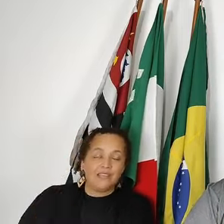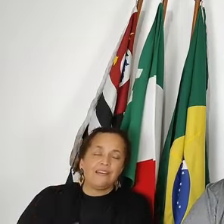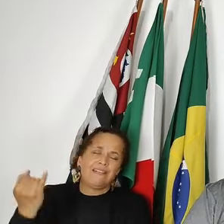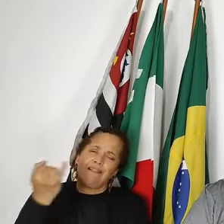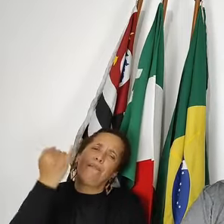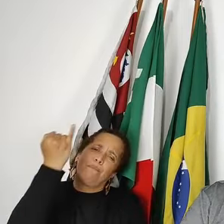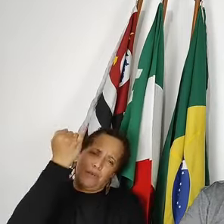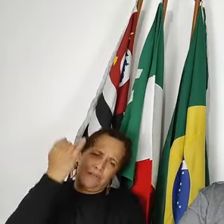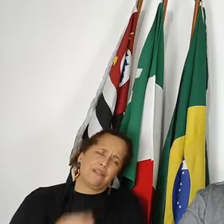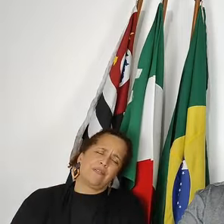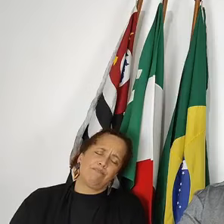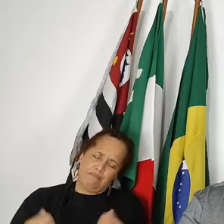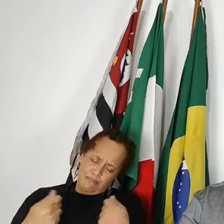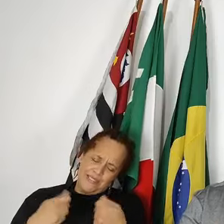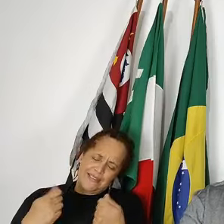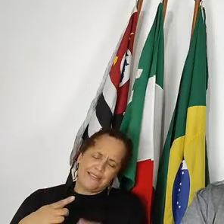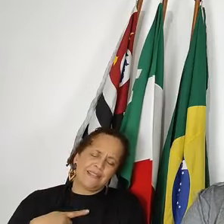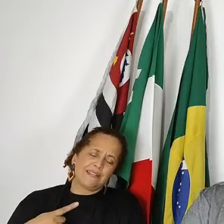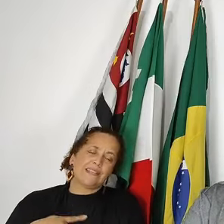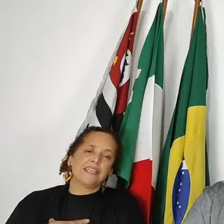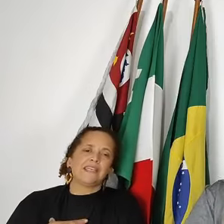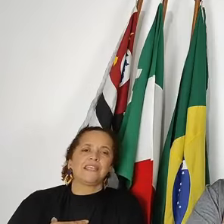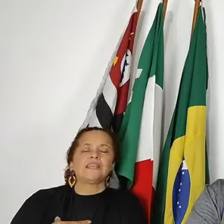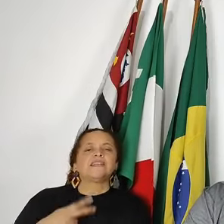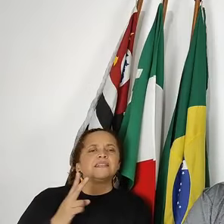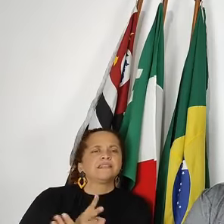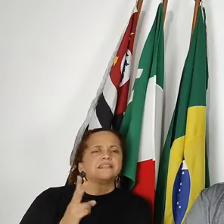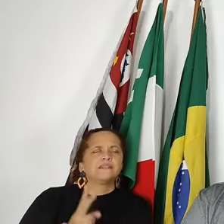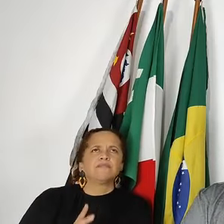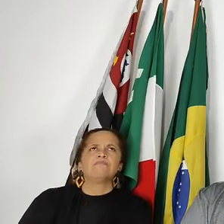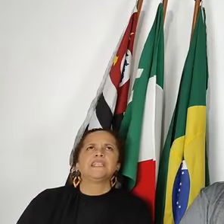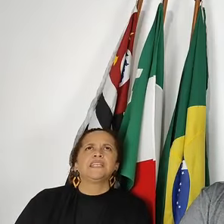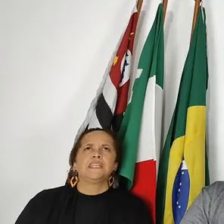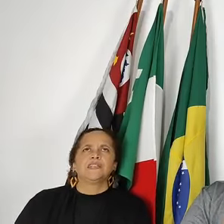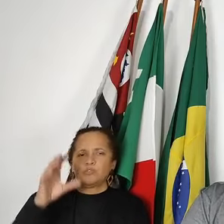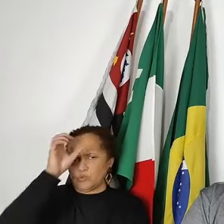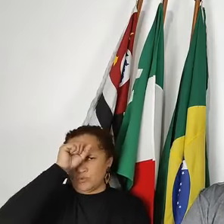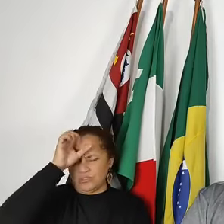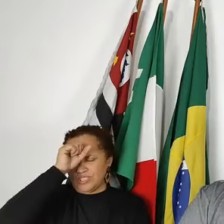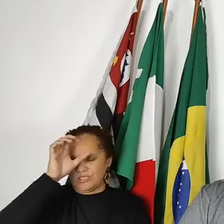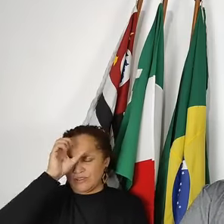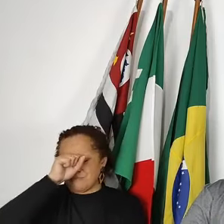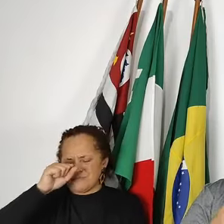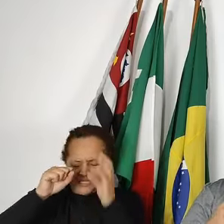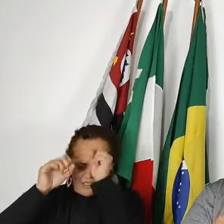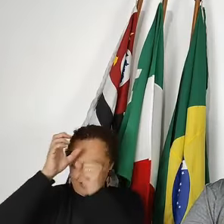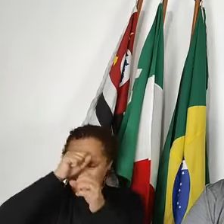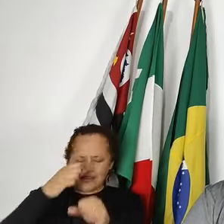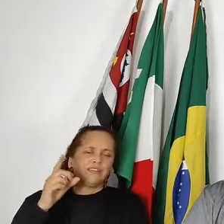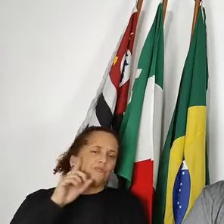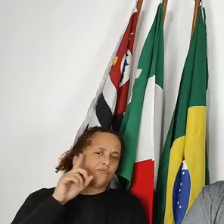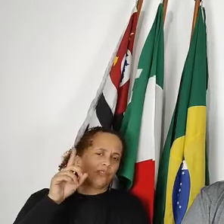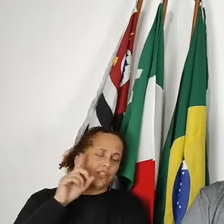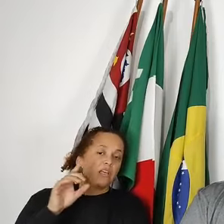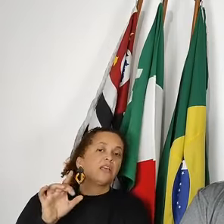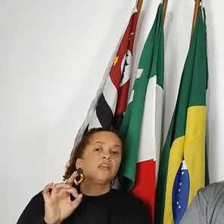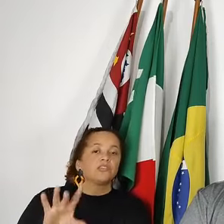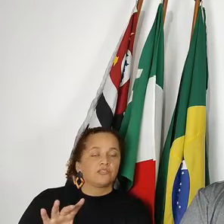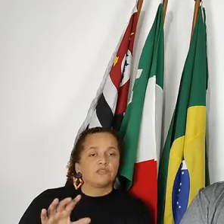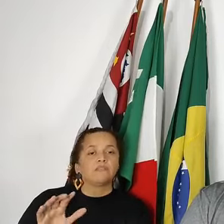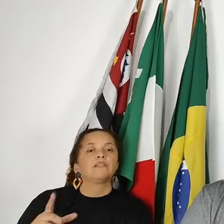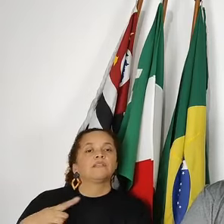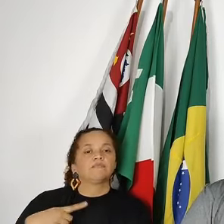nós temos que trazer isso como uma lição diária das nossas vidas, porque só assim nós venceremos os ataques